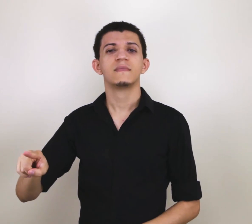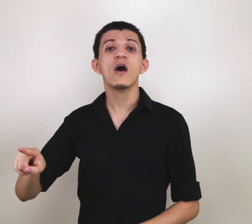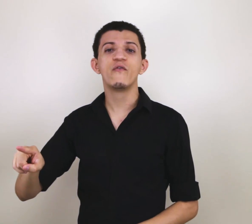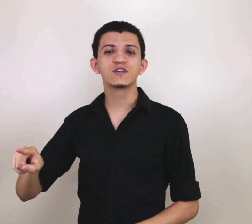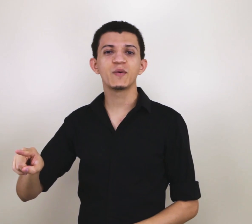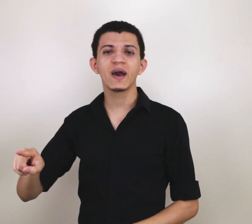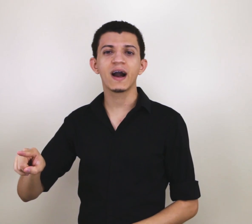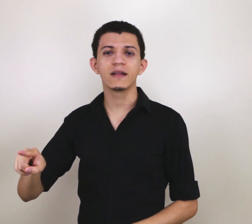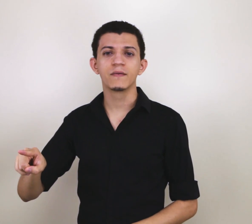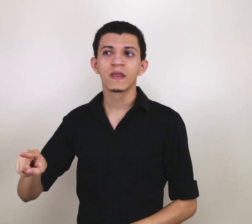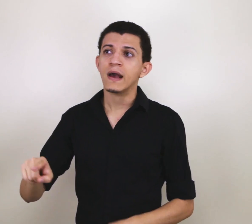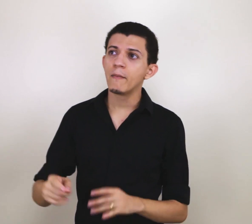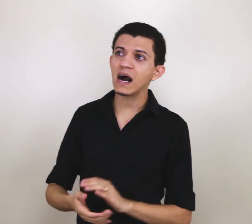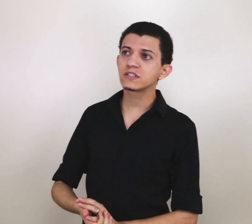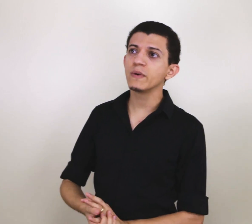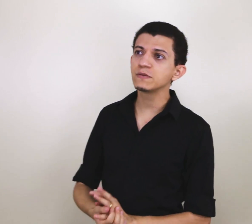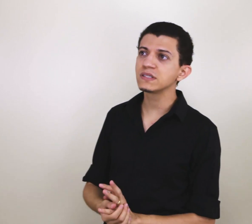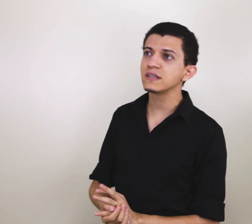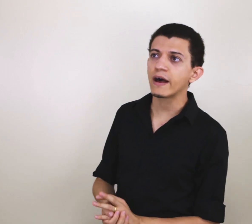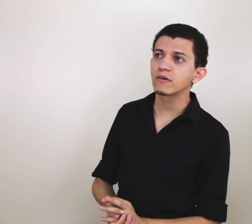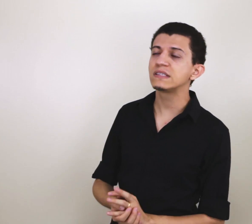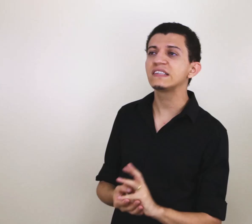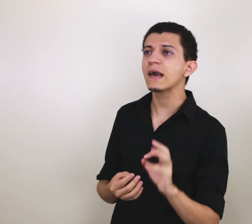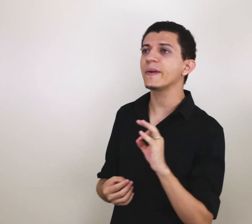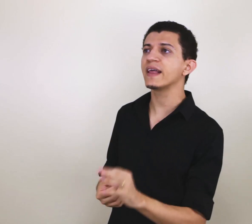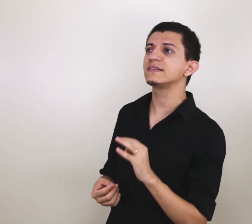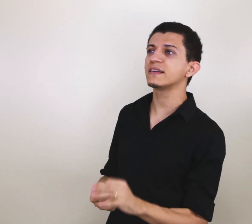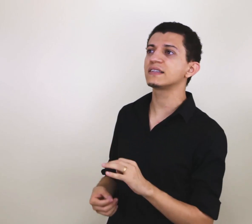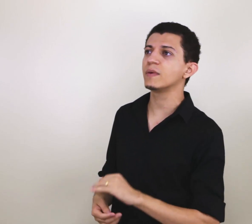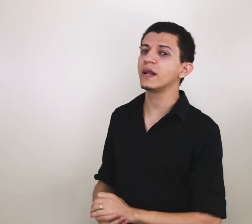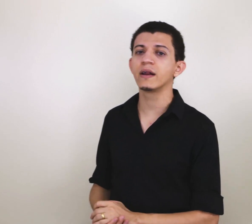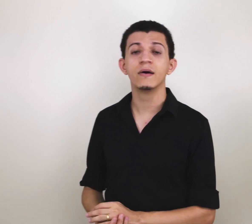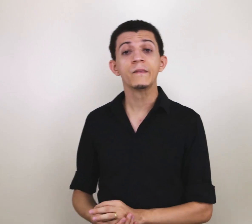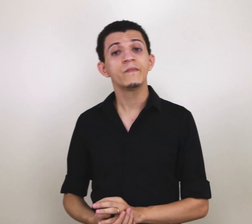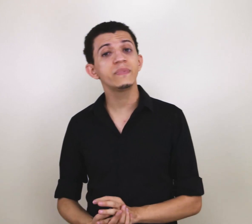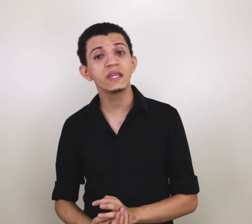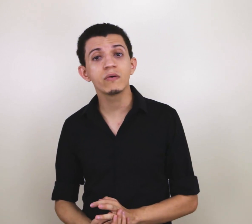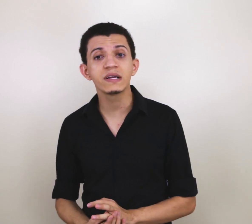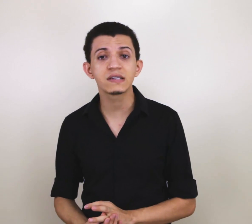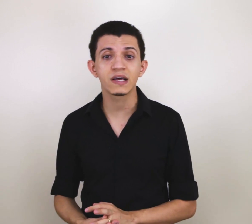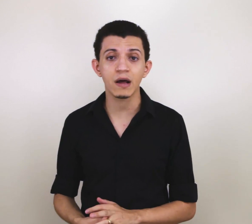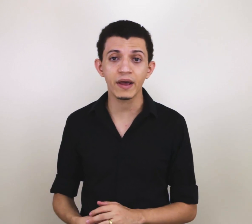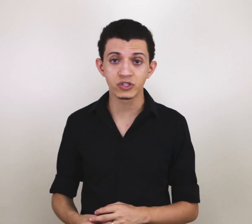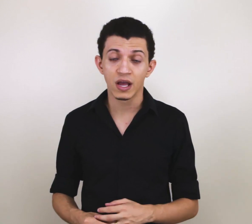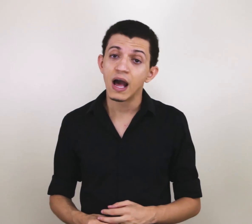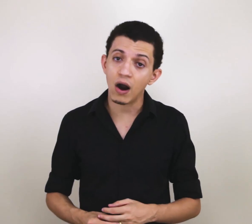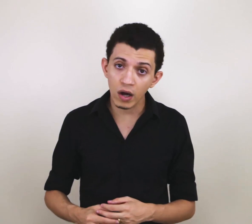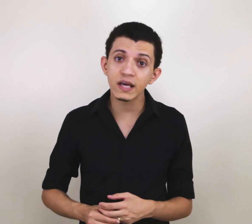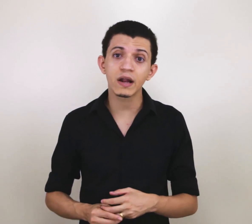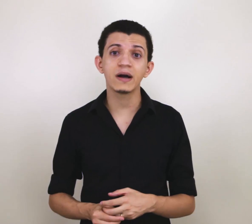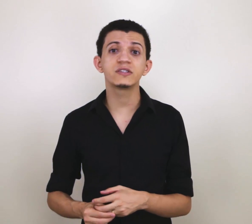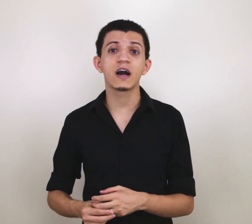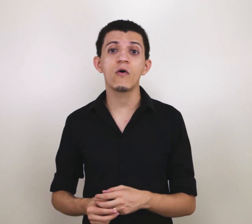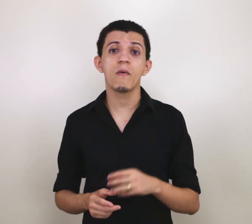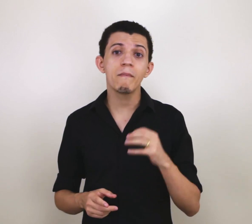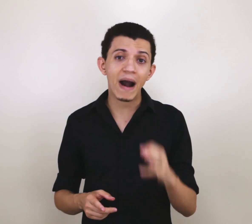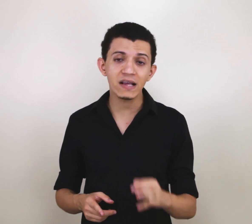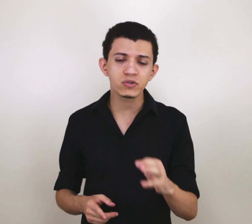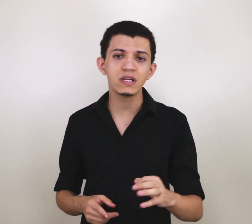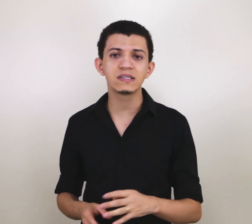eu vou ao supermercado. Madison, mas me ensinaram que sempre tem que ser dessa maneira. Não necessariamente. A ordem gramatical mais utilizada